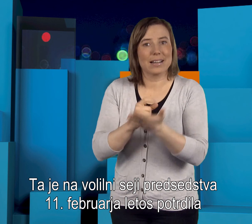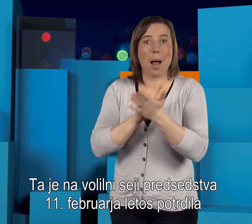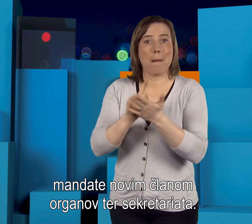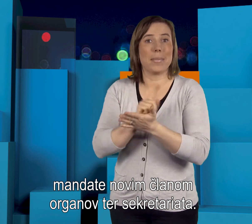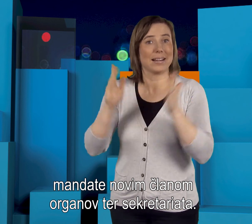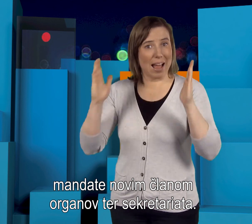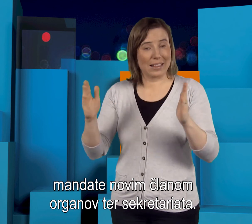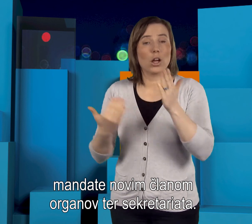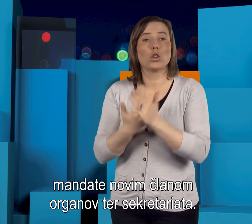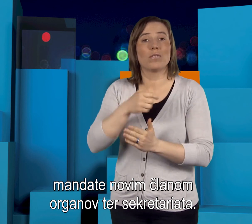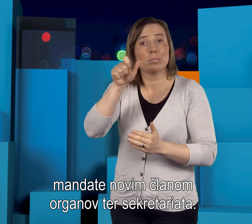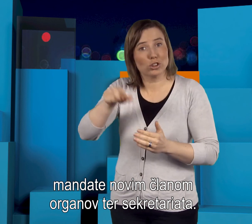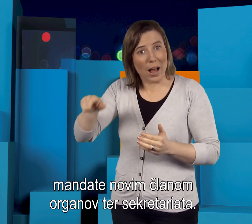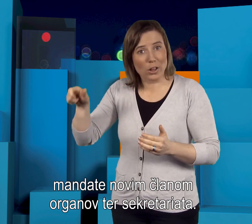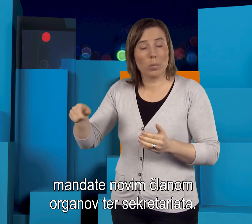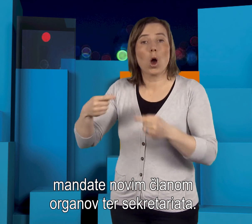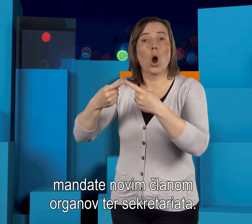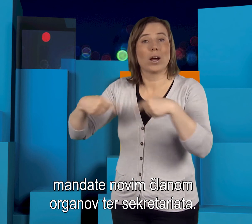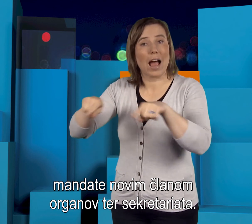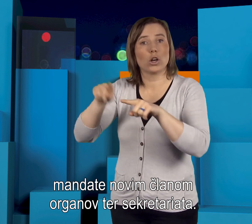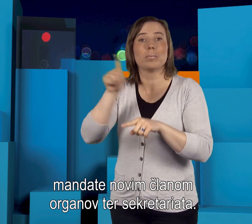mandate novim članom organov ter sekretariata.